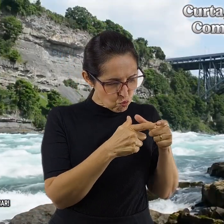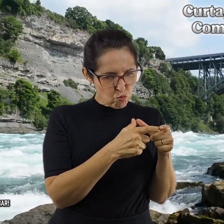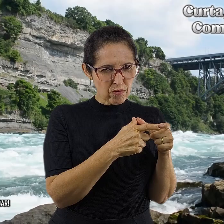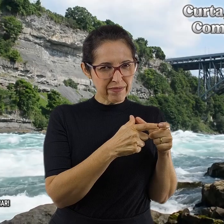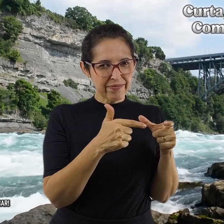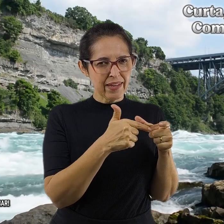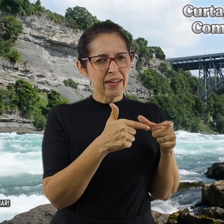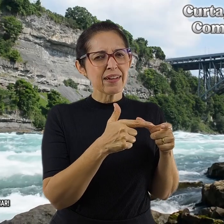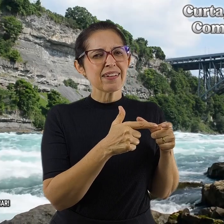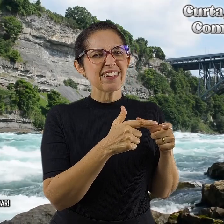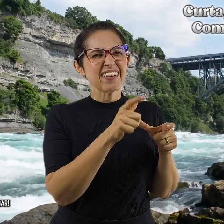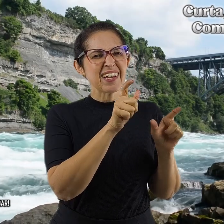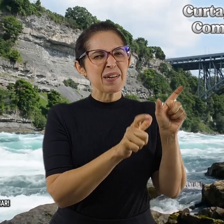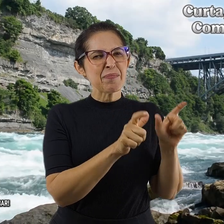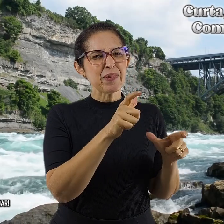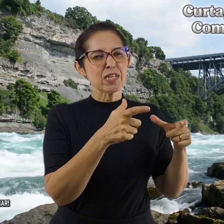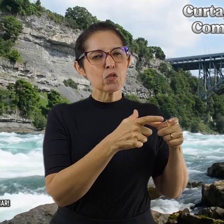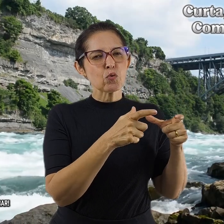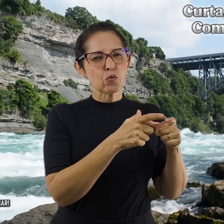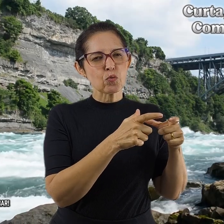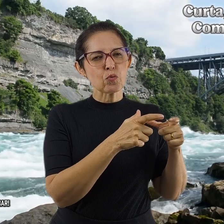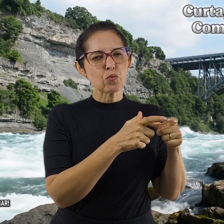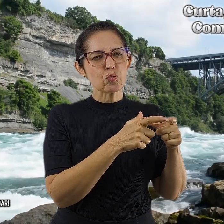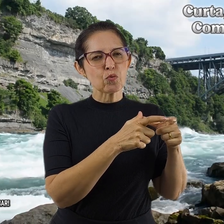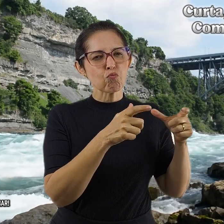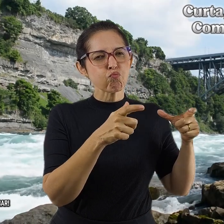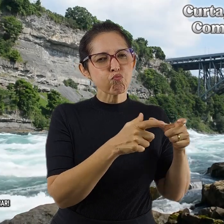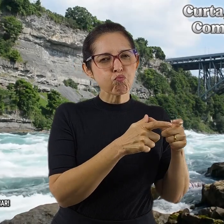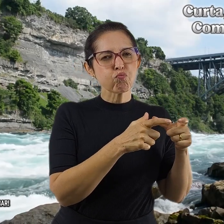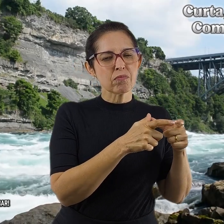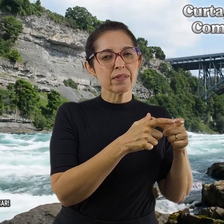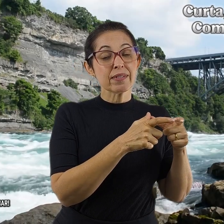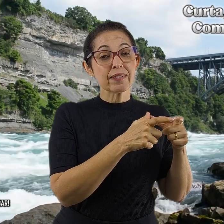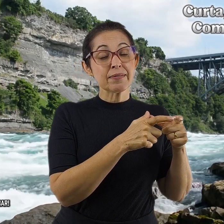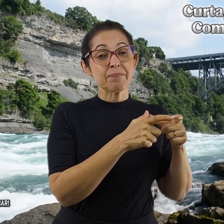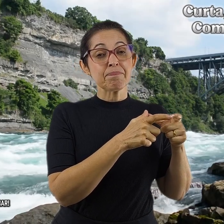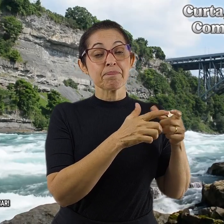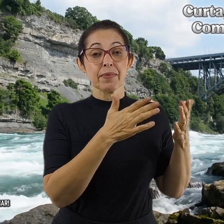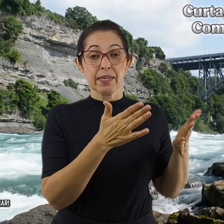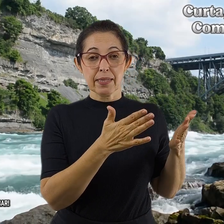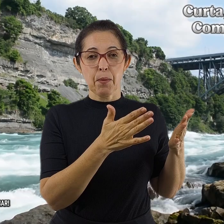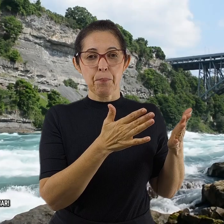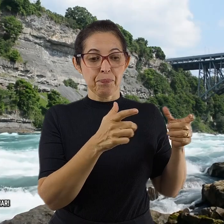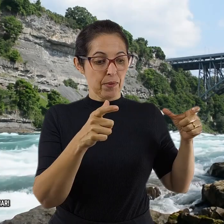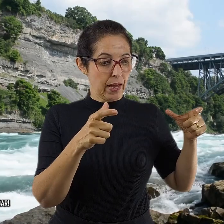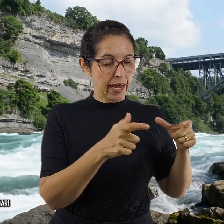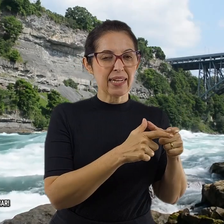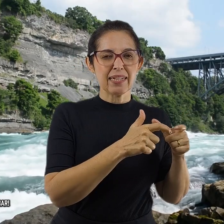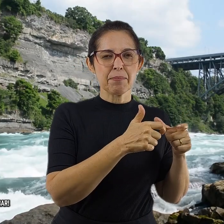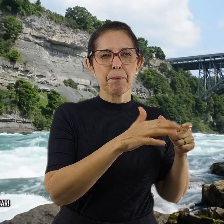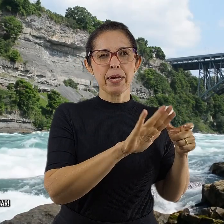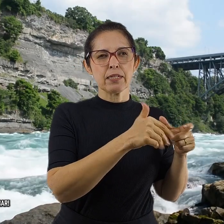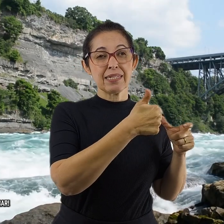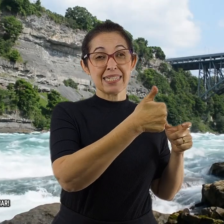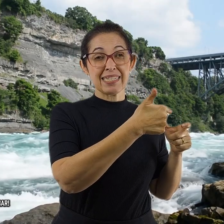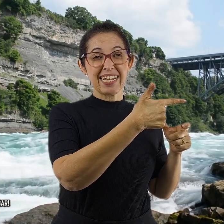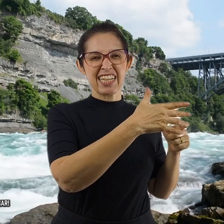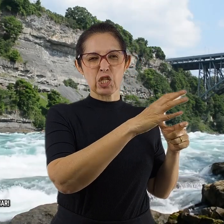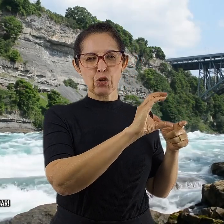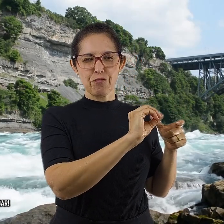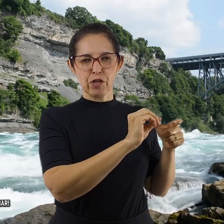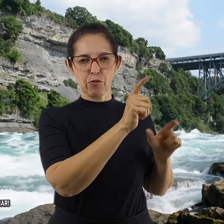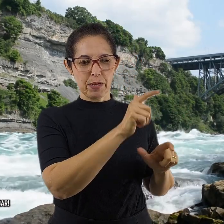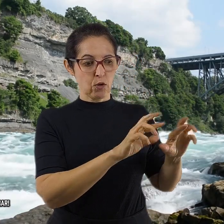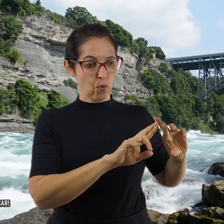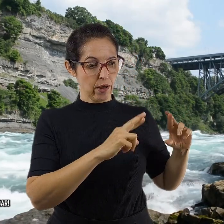poucos. Quando Jesus sobe, a igreja que estava ali reunida era 120,